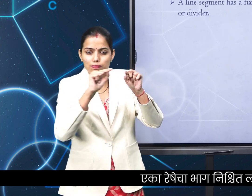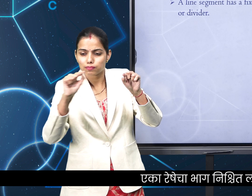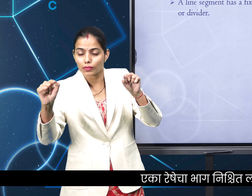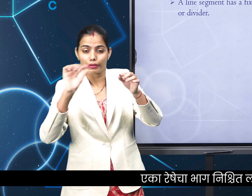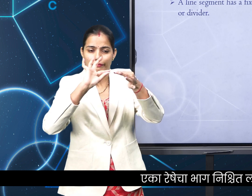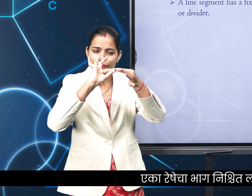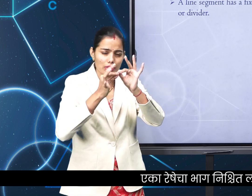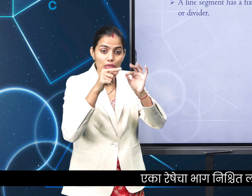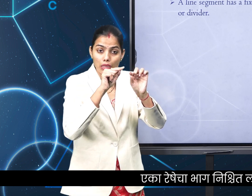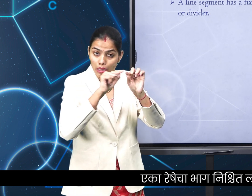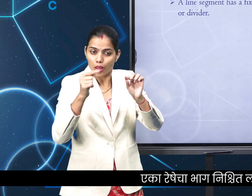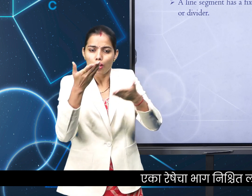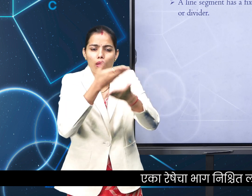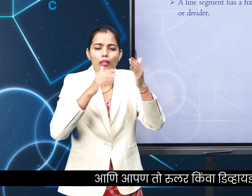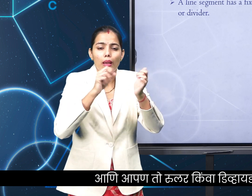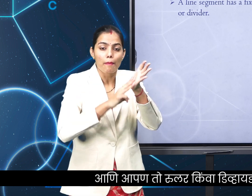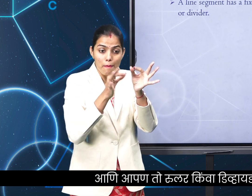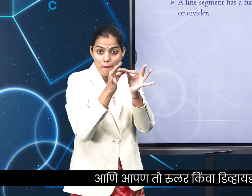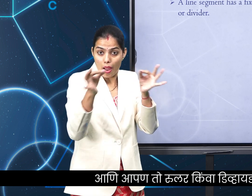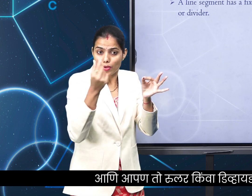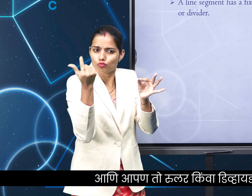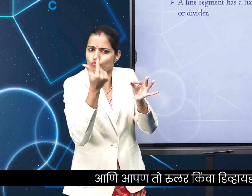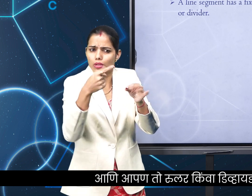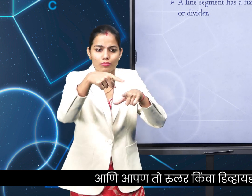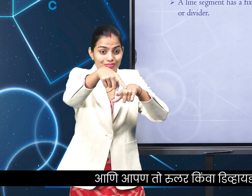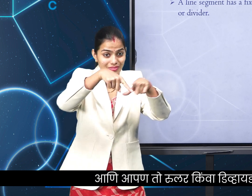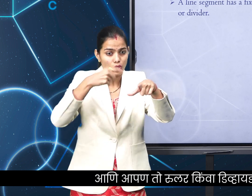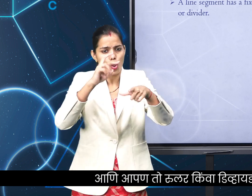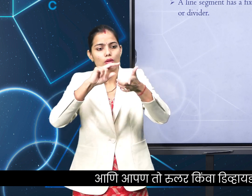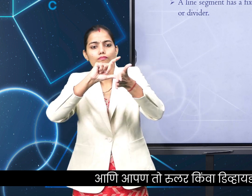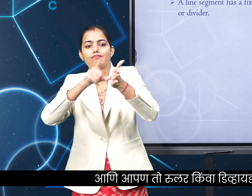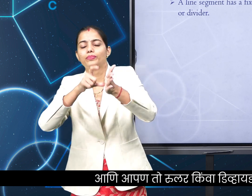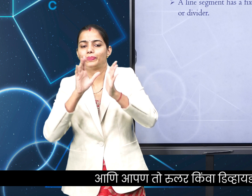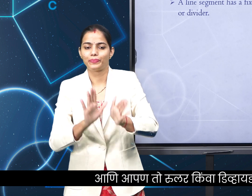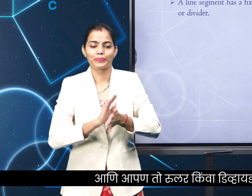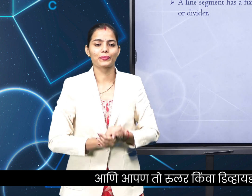रेषेचा भाग निश्चित लांबीचा असतो आणि आपण तो रुलर किंवा डिवायडर वापरून मोजू शकतो.